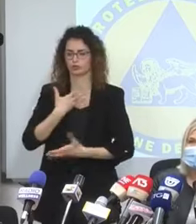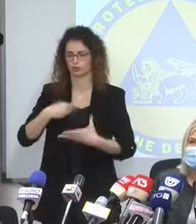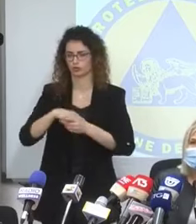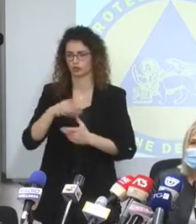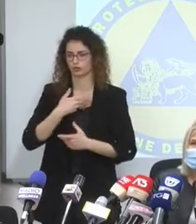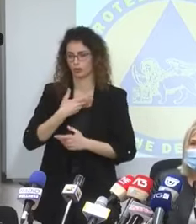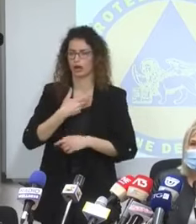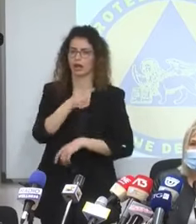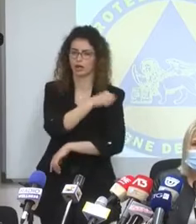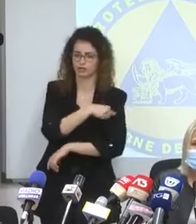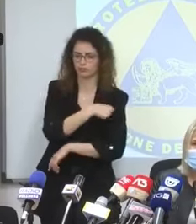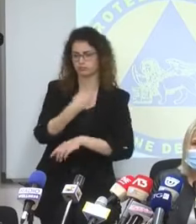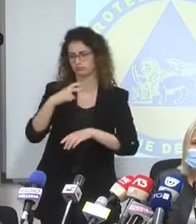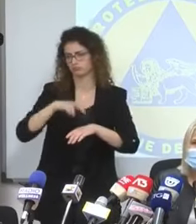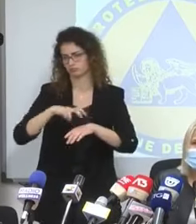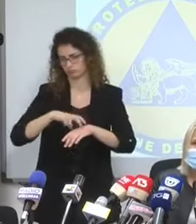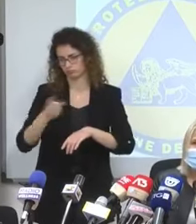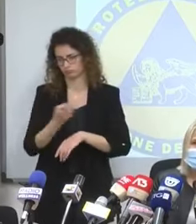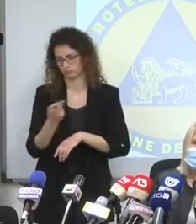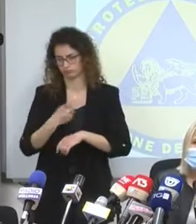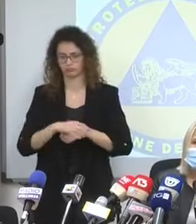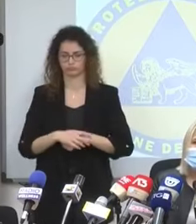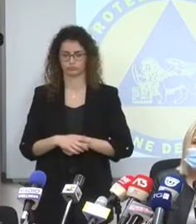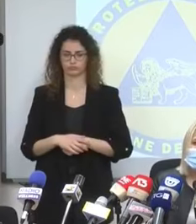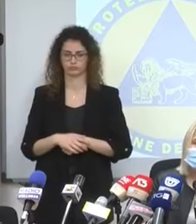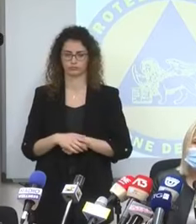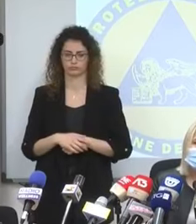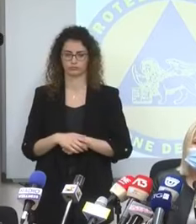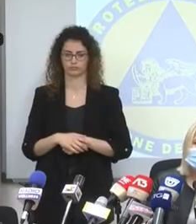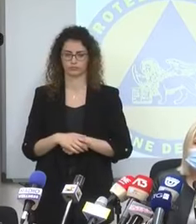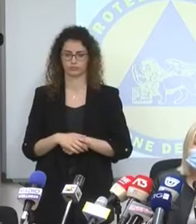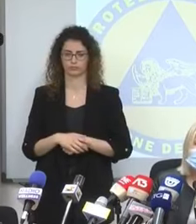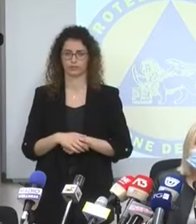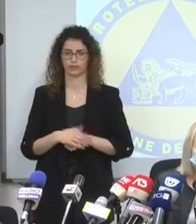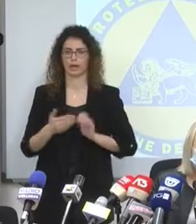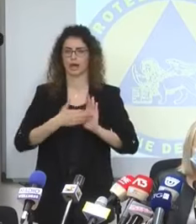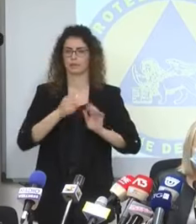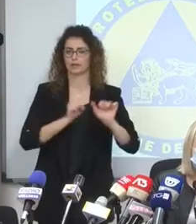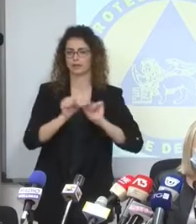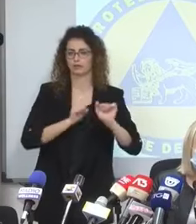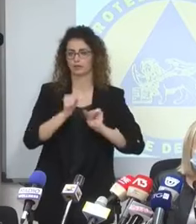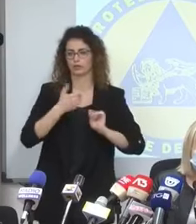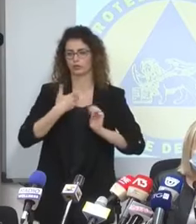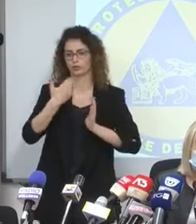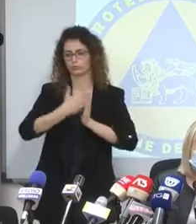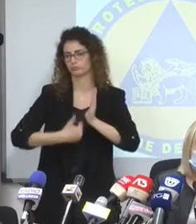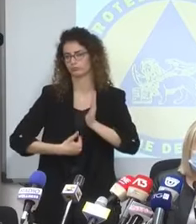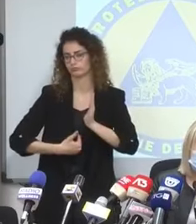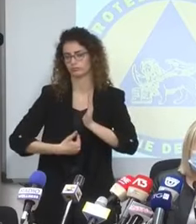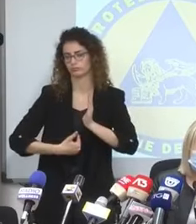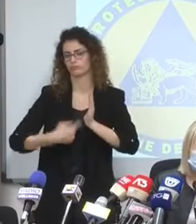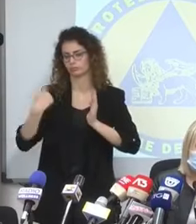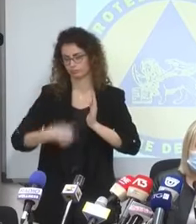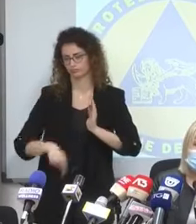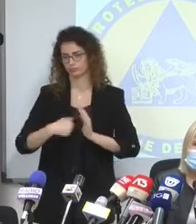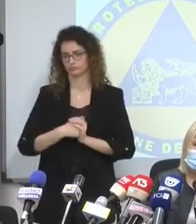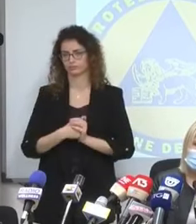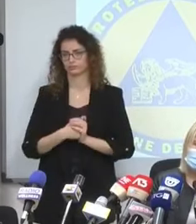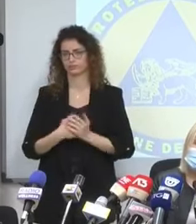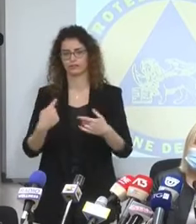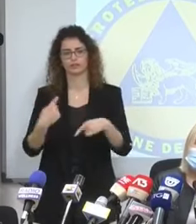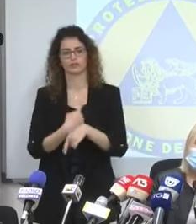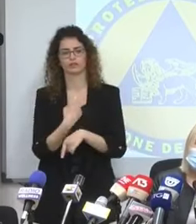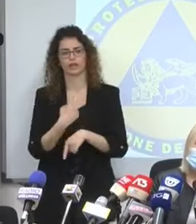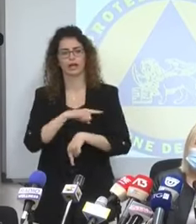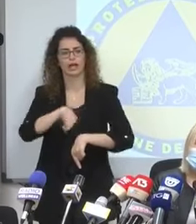sia infermieri sia medici, la parte medica. La prevenzione sta predisponendo insomma anche questo. E per